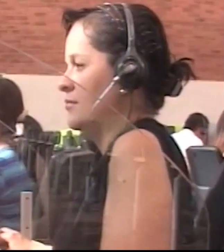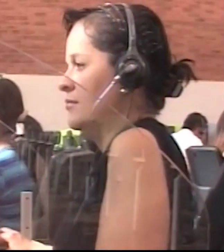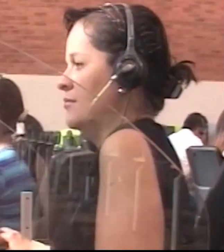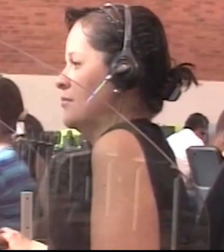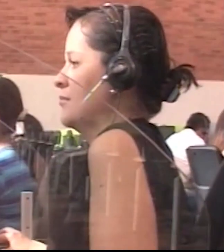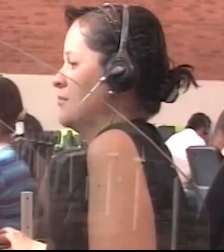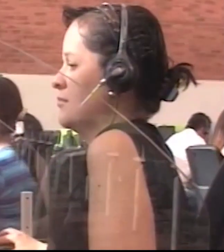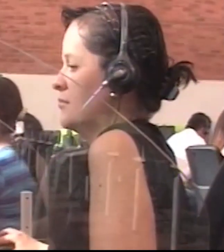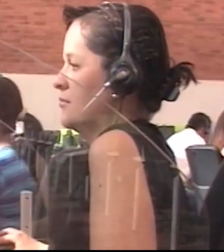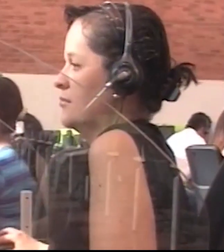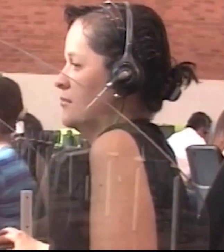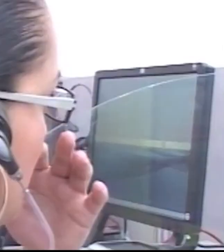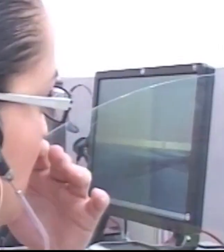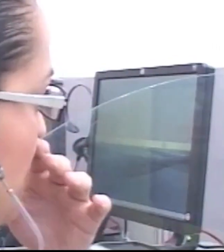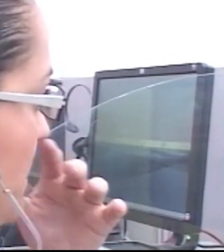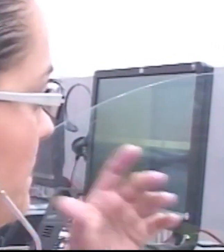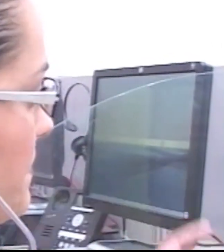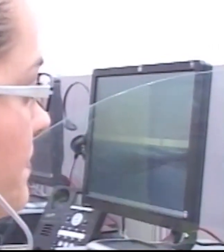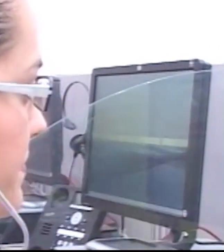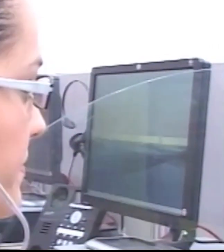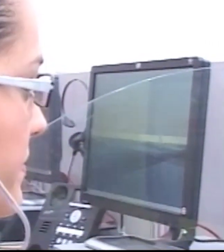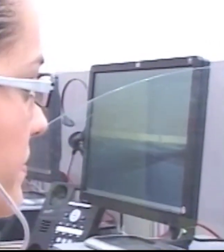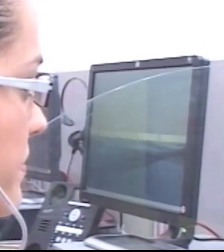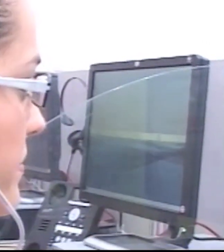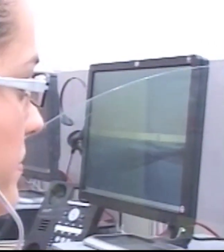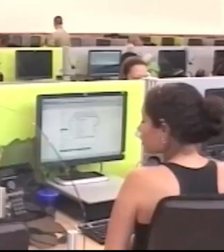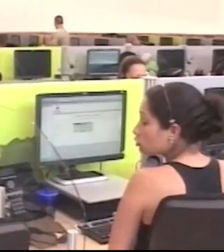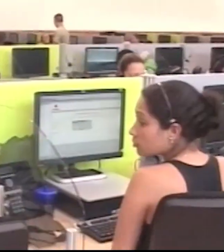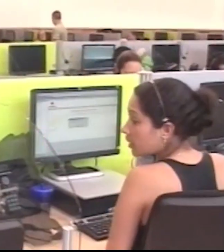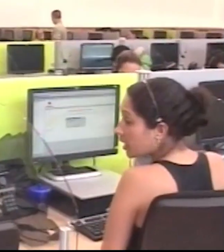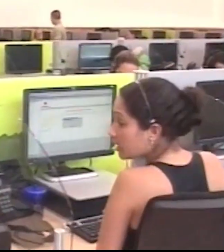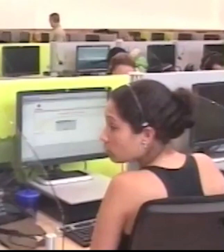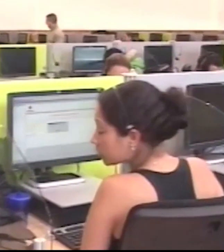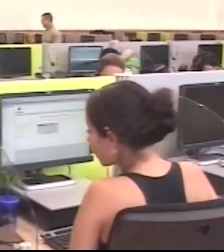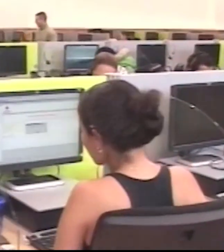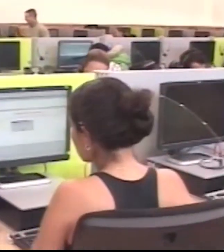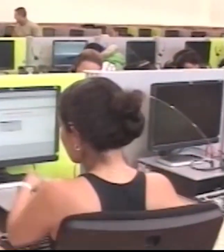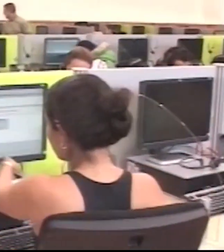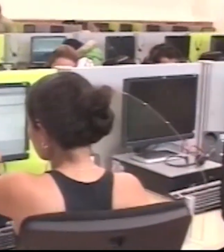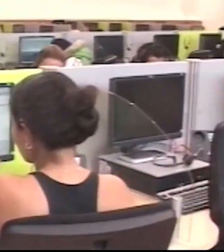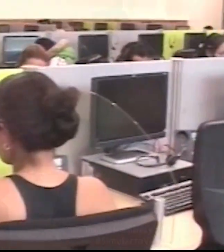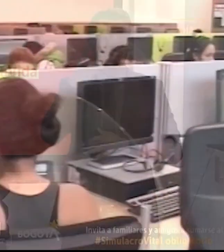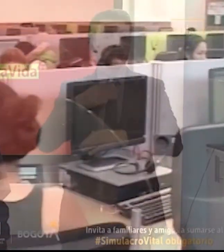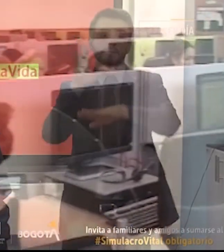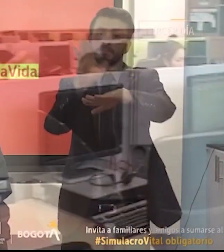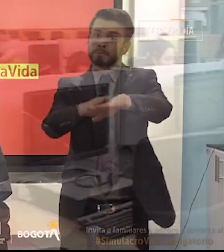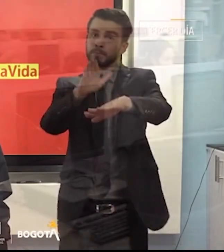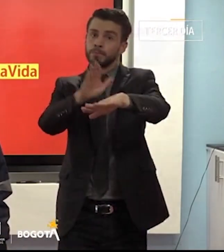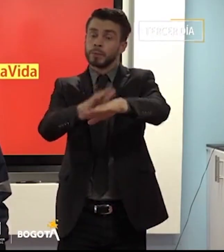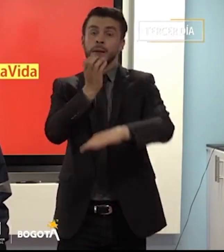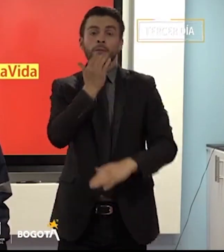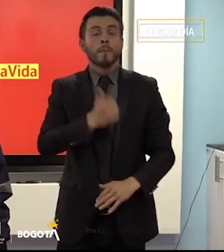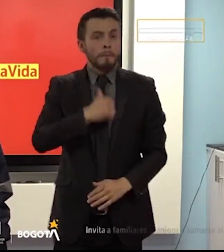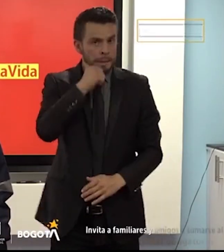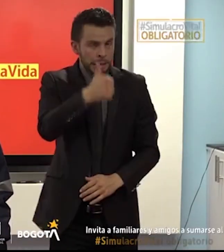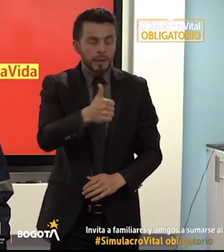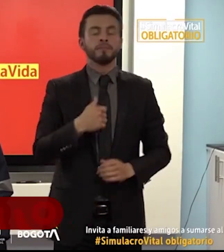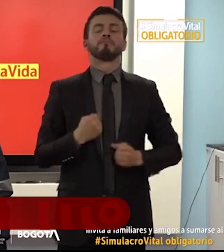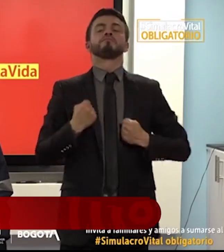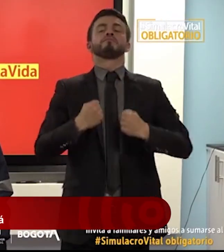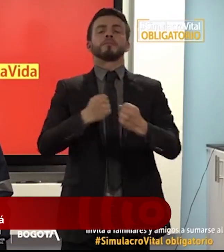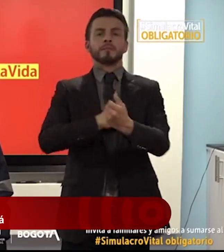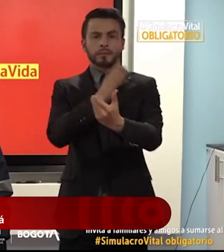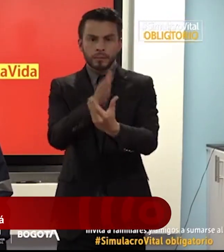La alcaldesa hizo un duro llamado a los call centers que aunque pueden operar deben hacerlo cumpliendo las normas sanitarias. Si mañana volvemos